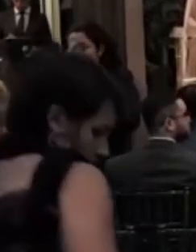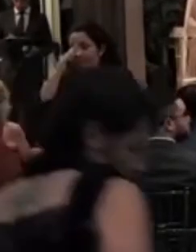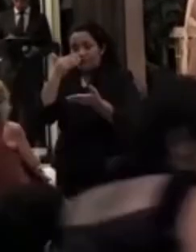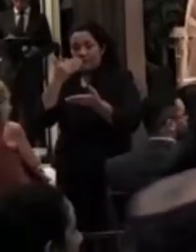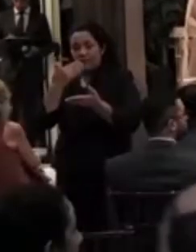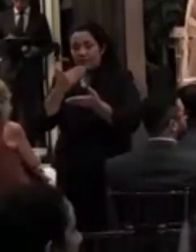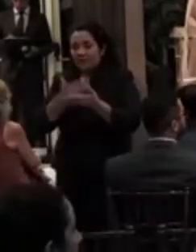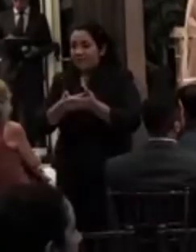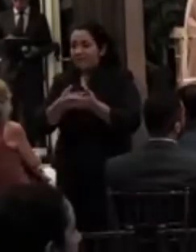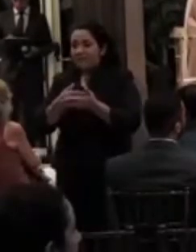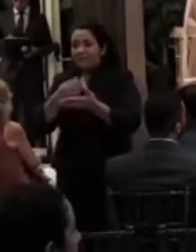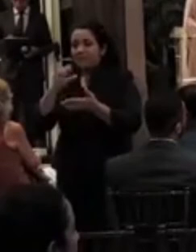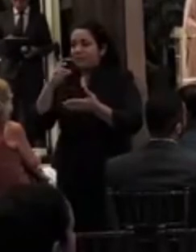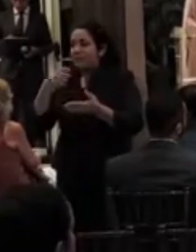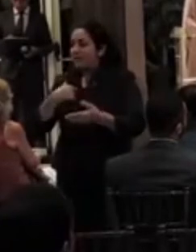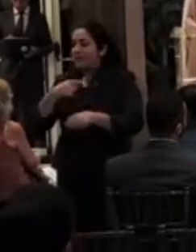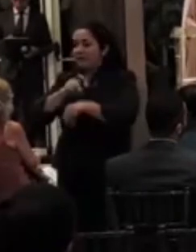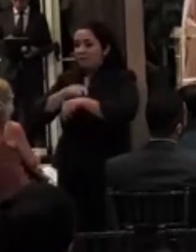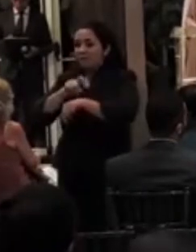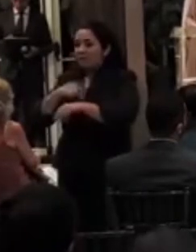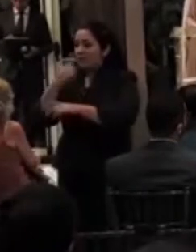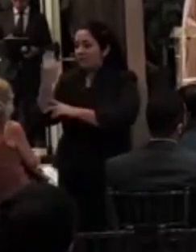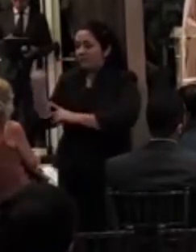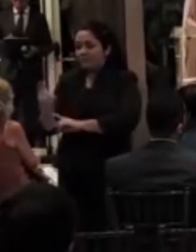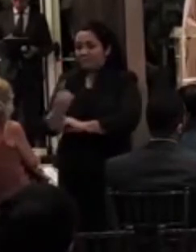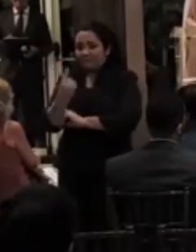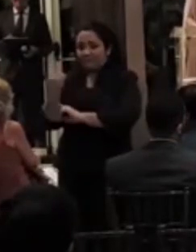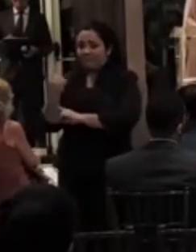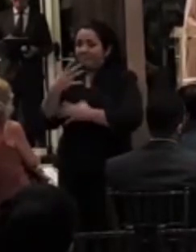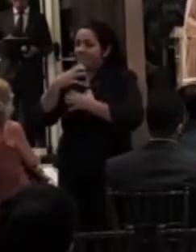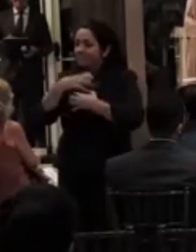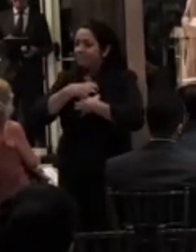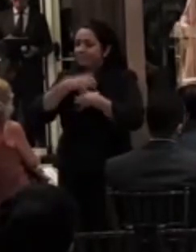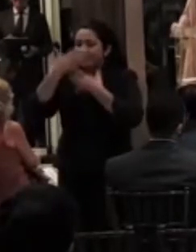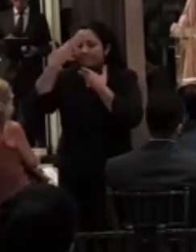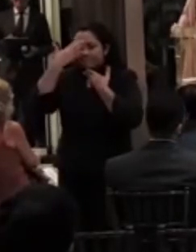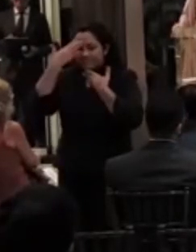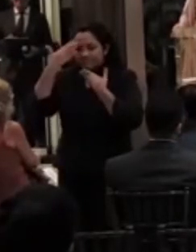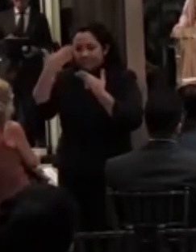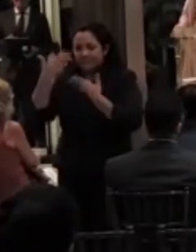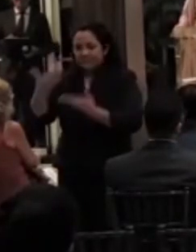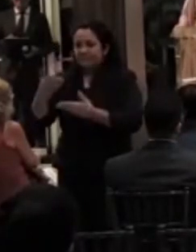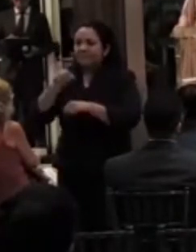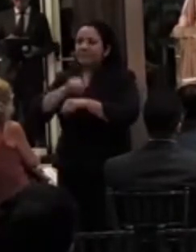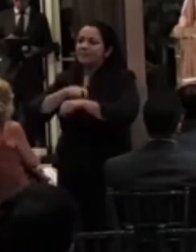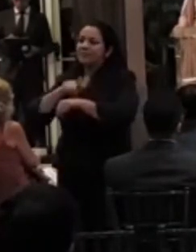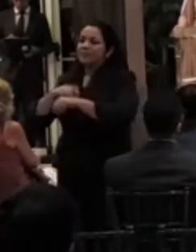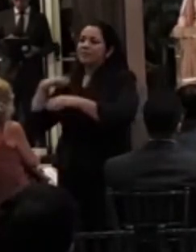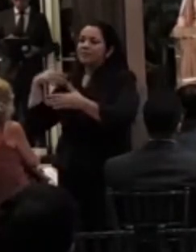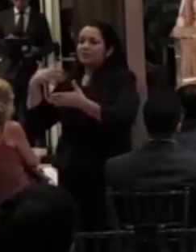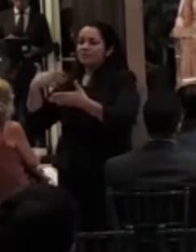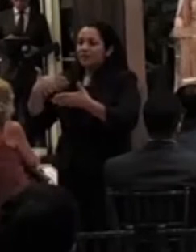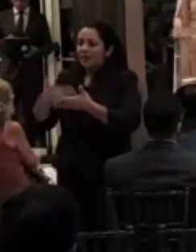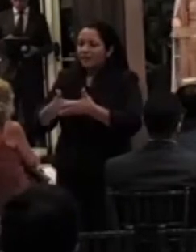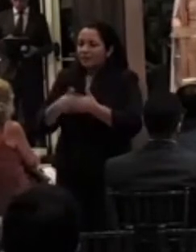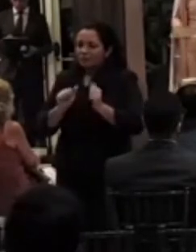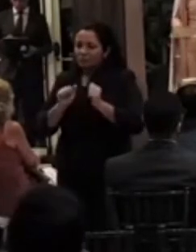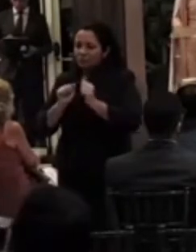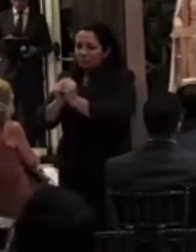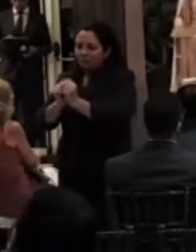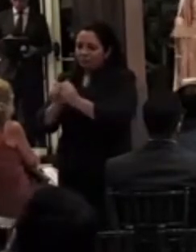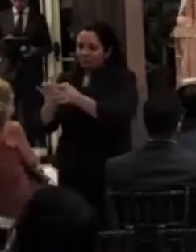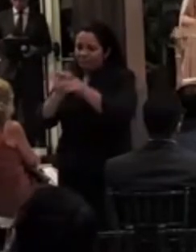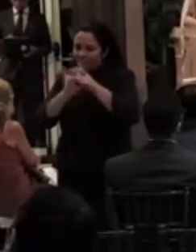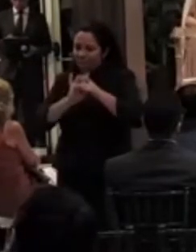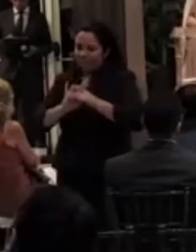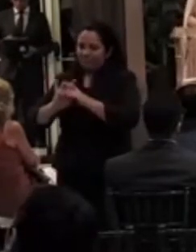na história da psicologia brasileira. Gratidão por chegarmos a este momento unidos.